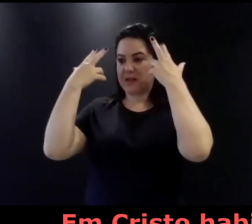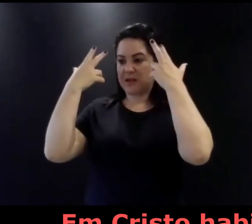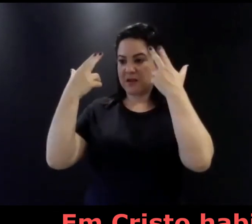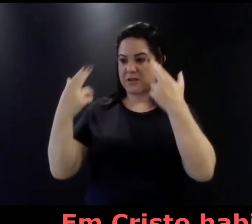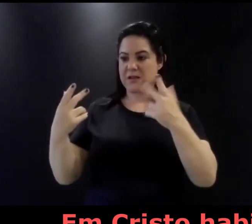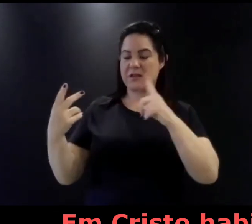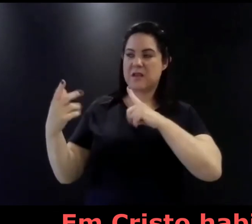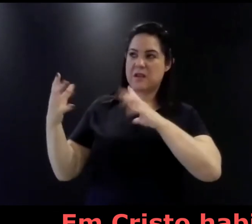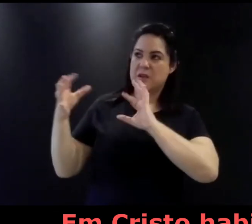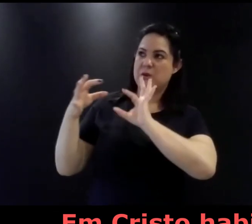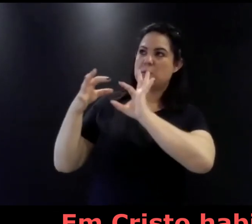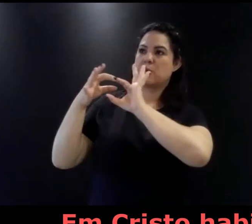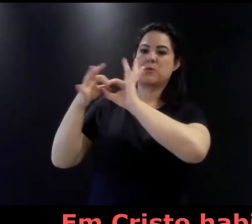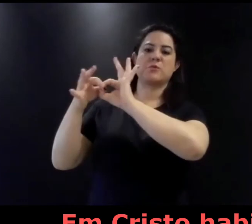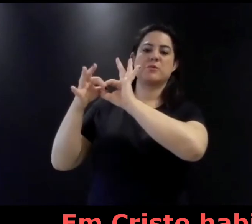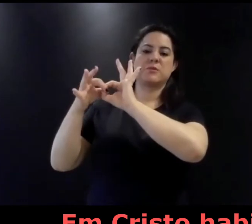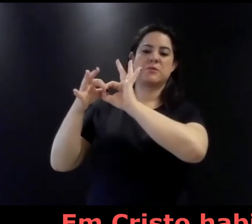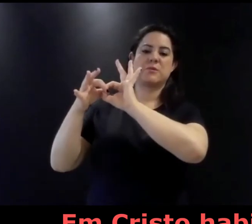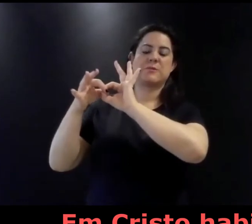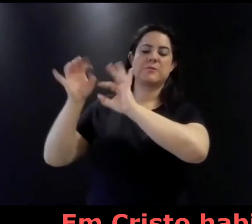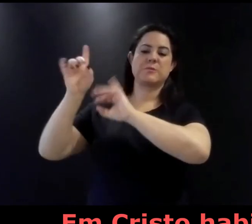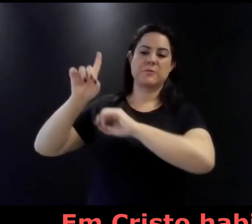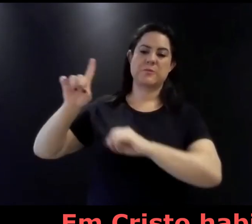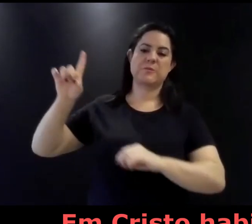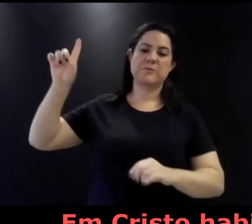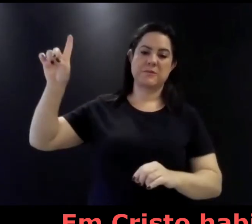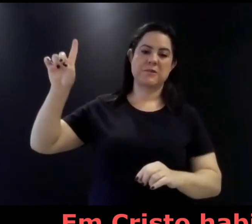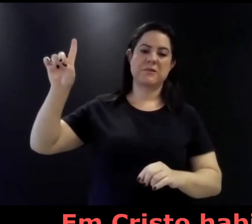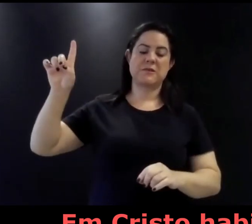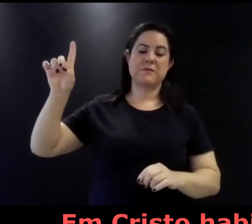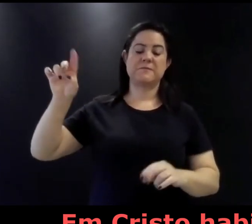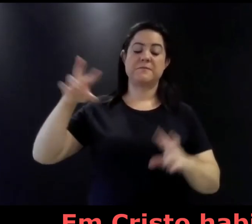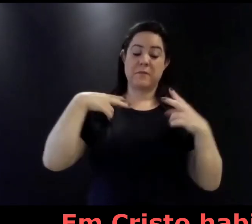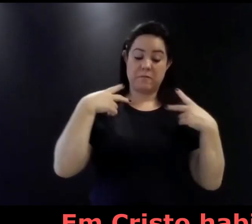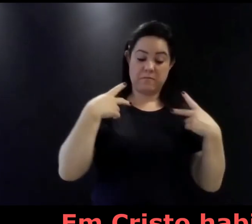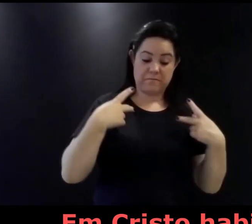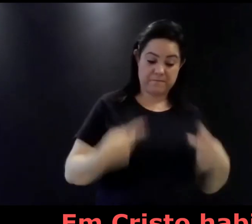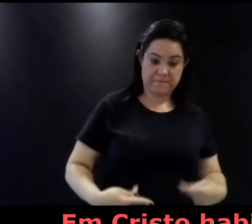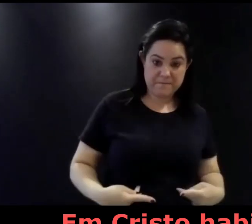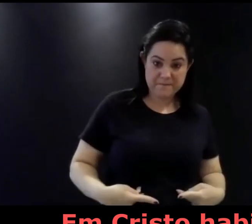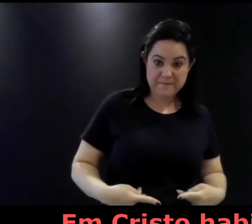juntas, inseparáveis. E esse homem-Deus